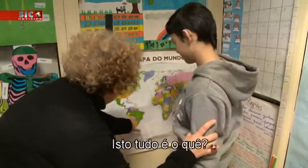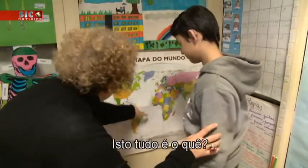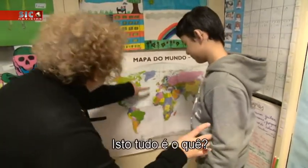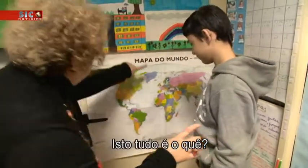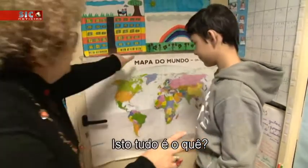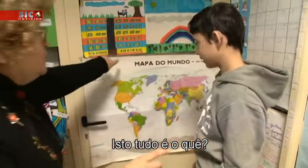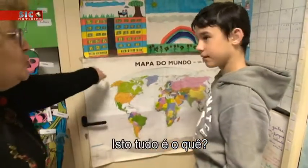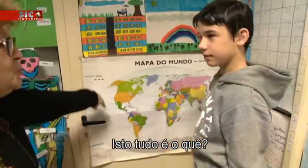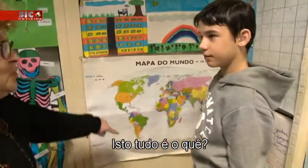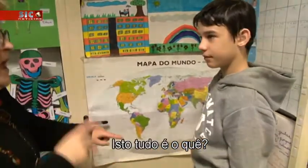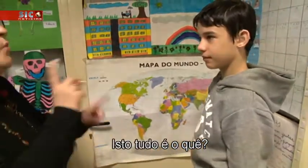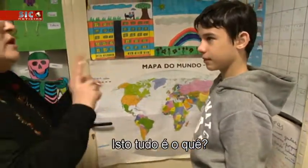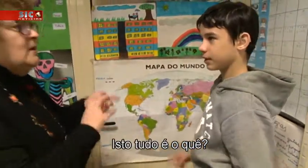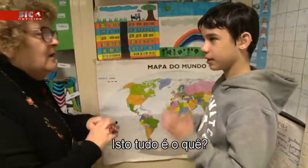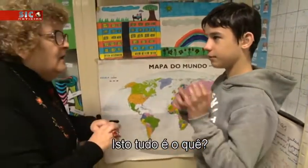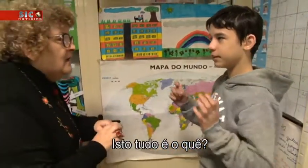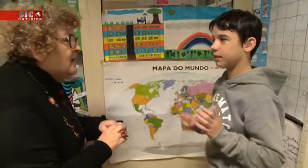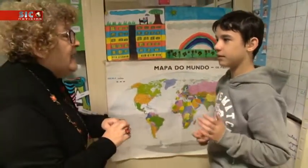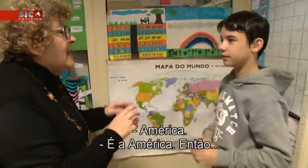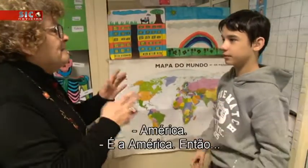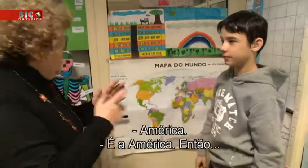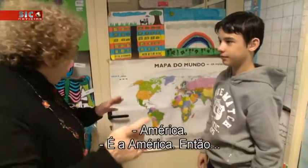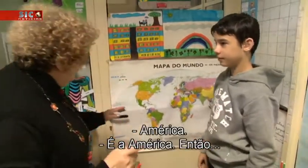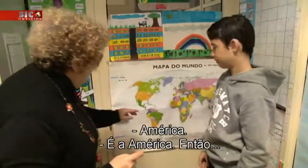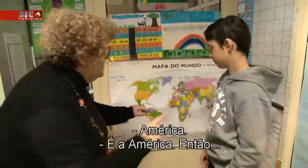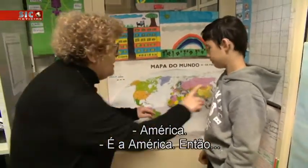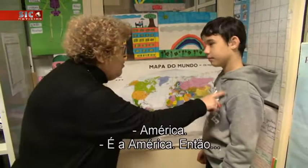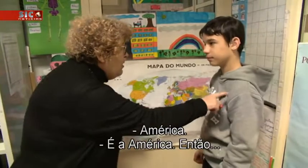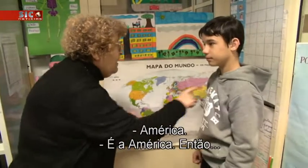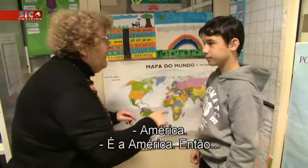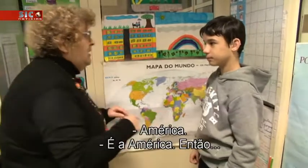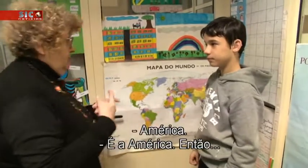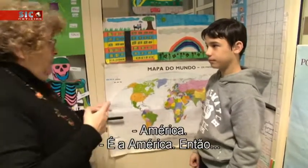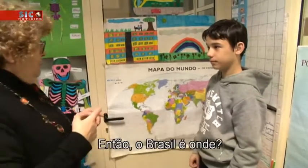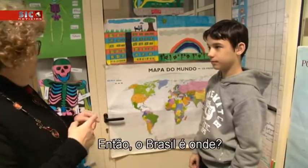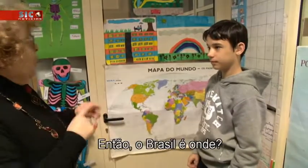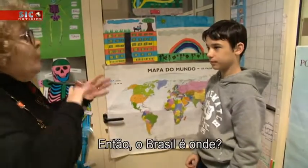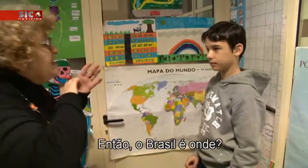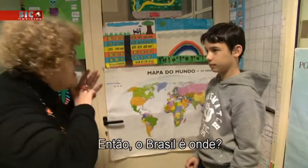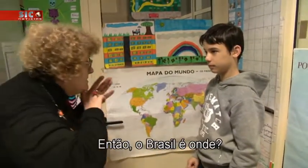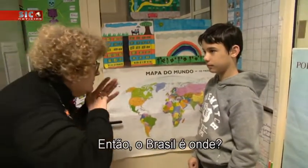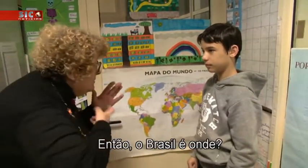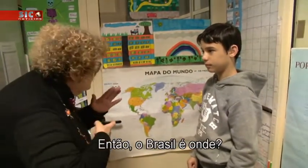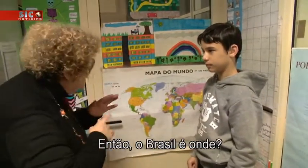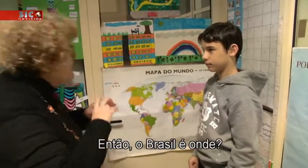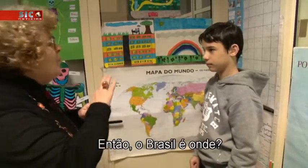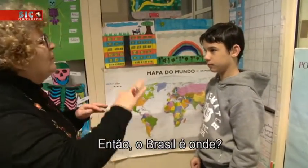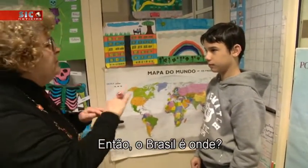Isto tudo é o quê? É a América. Então, o Brasil é onde?